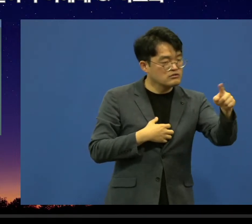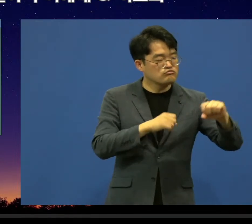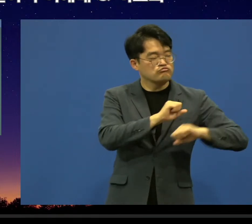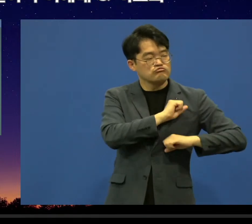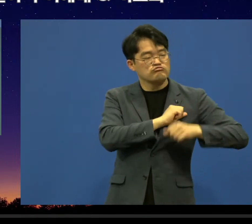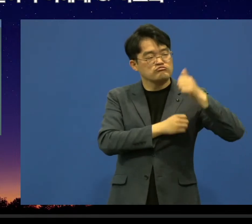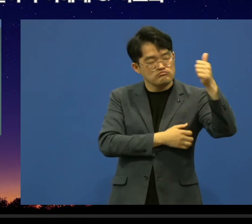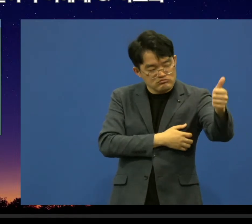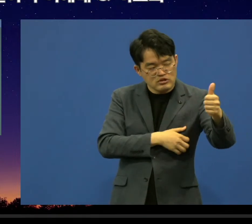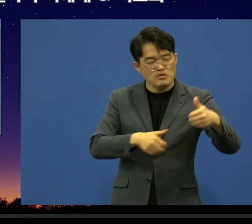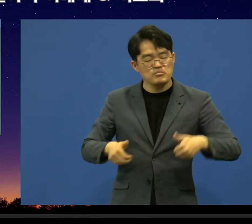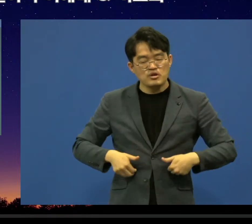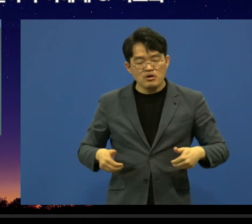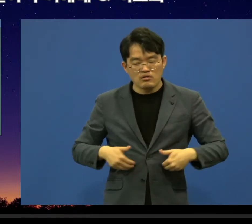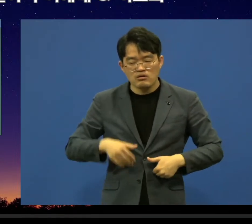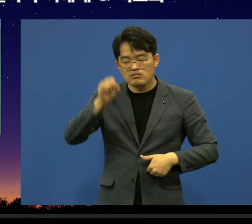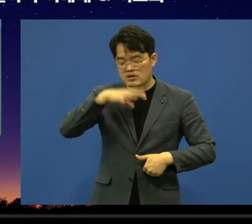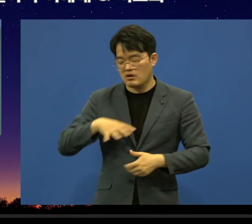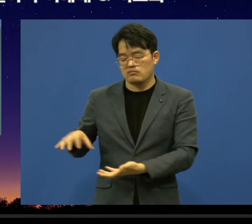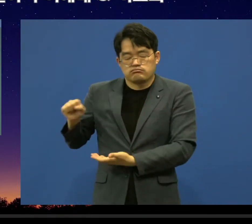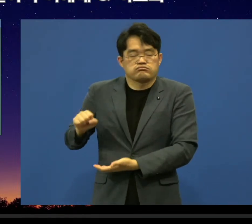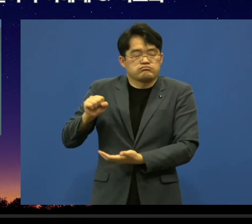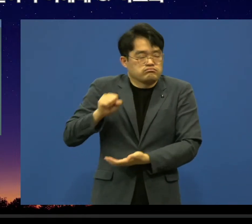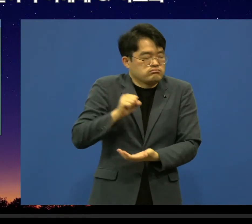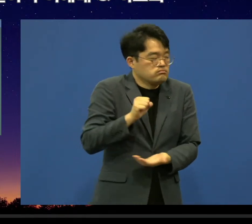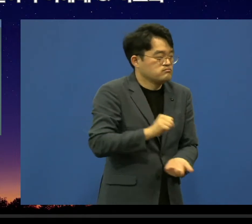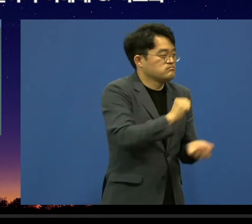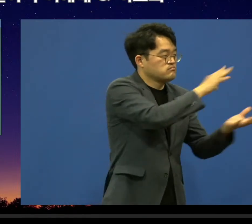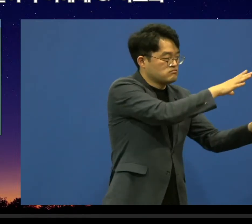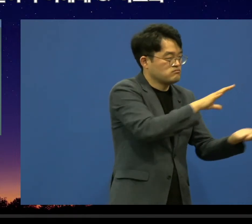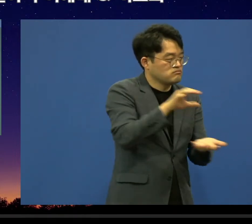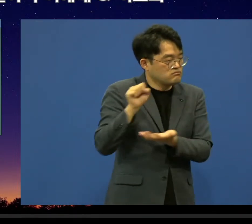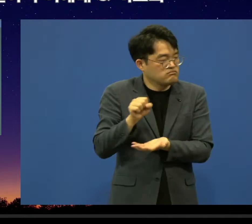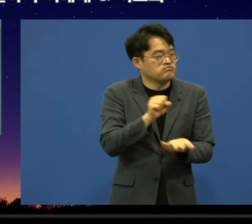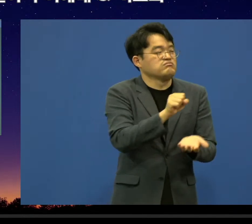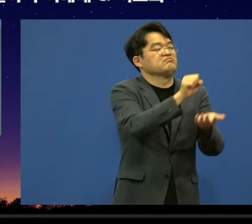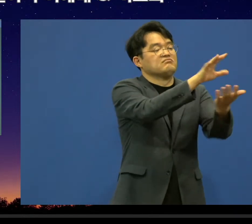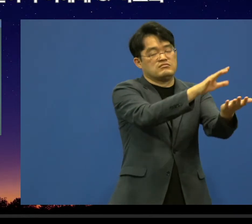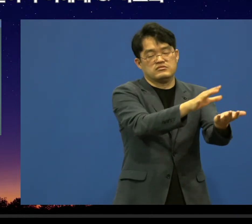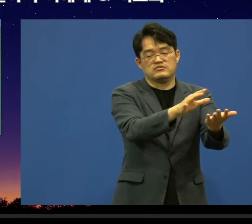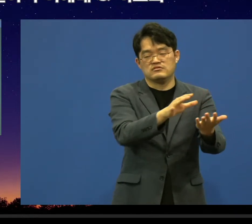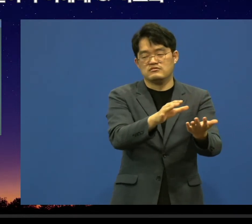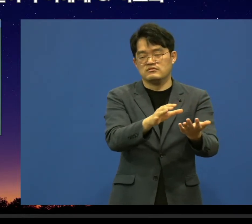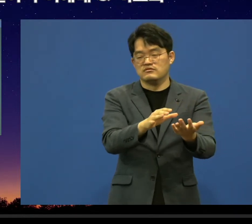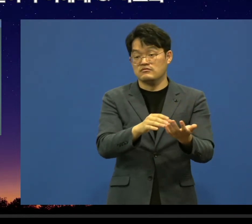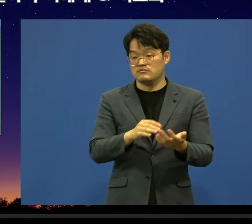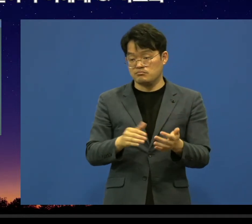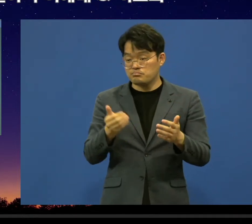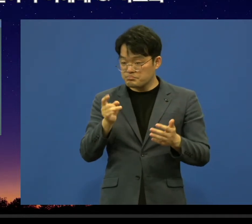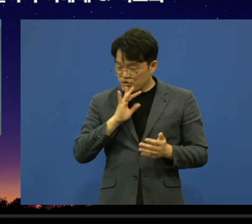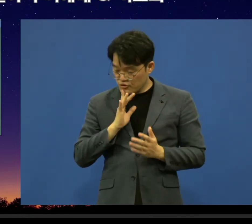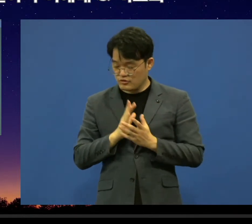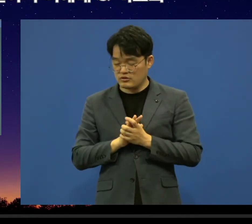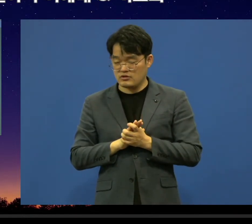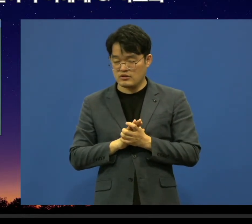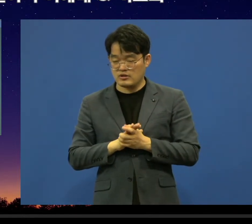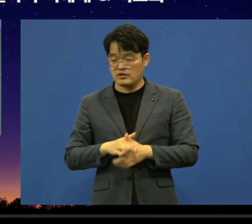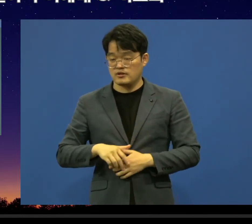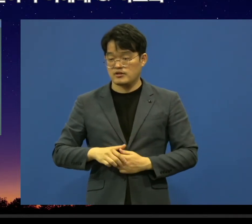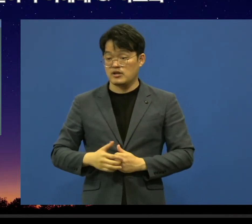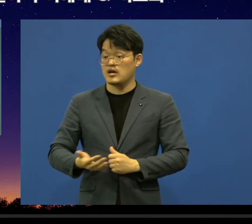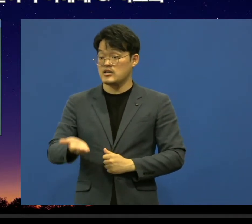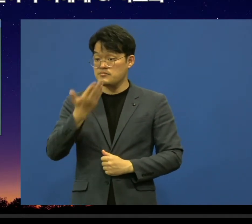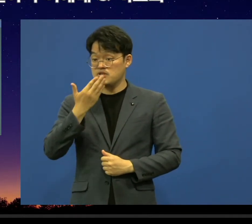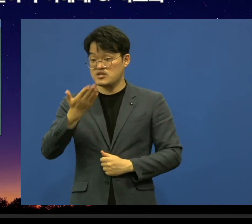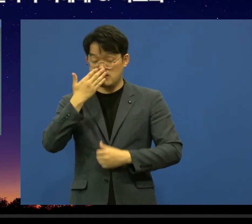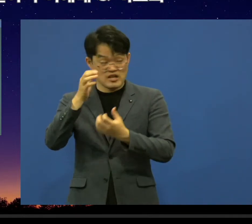필요한 것이었어요. 그러니까 다윗이 건네주는 음식은 병사들에게는 아주 중요한 것입니다. 음식 배달